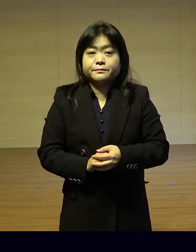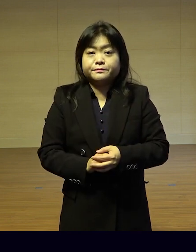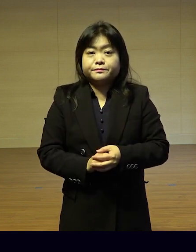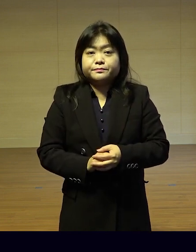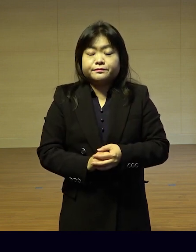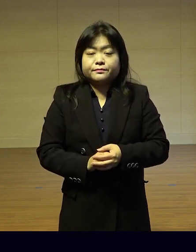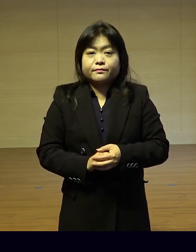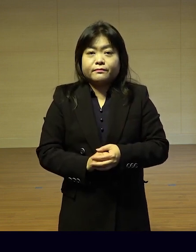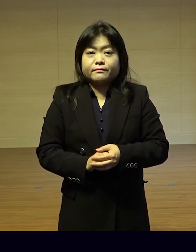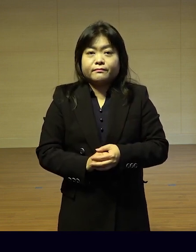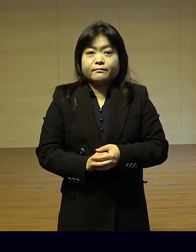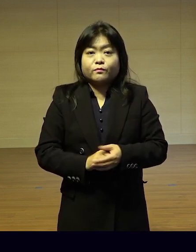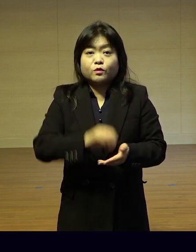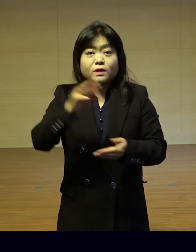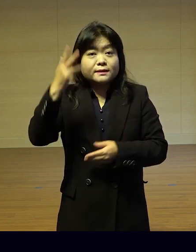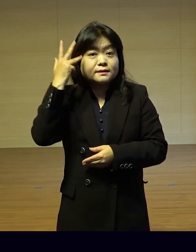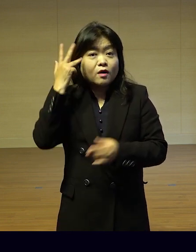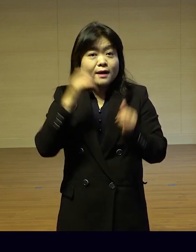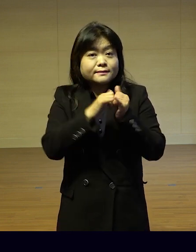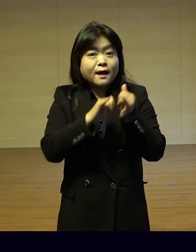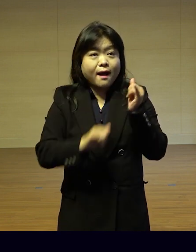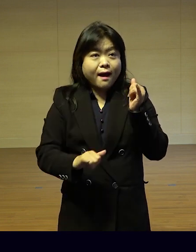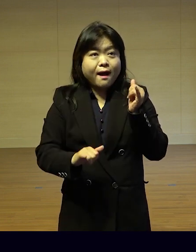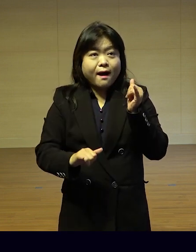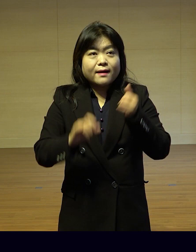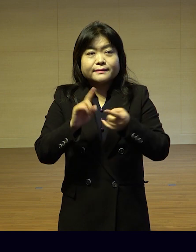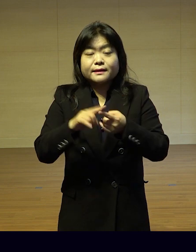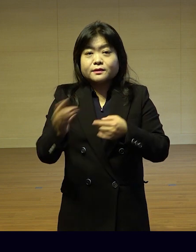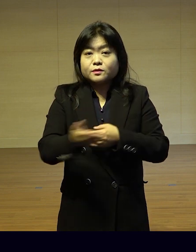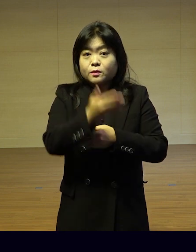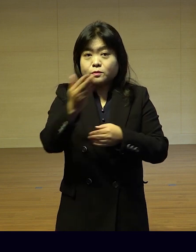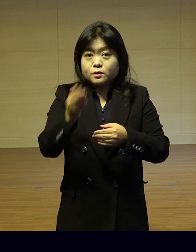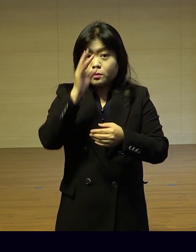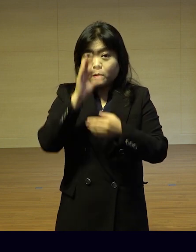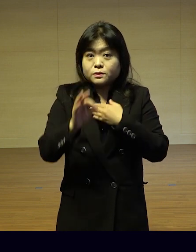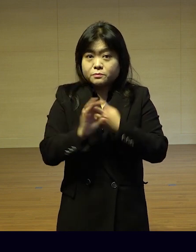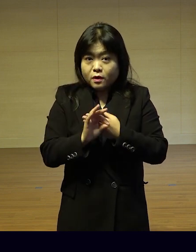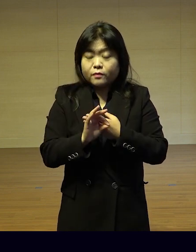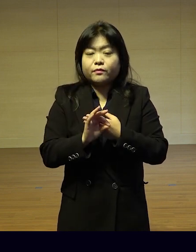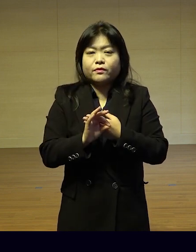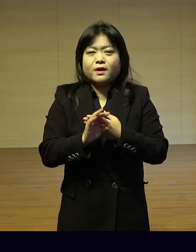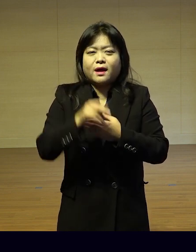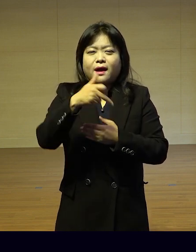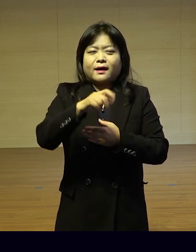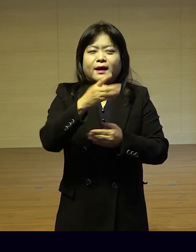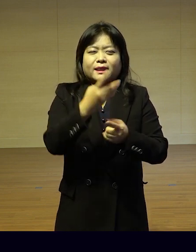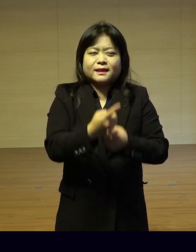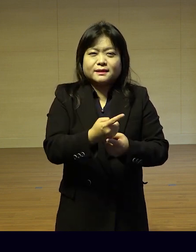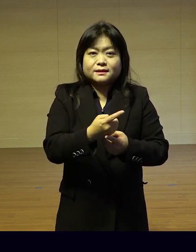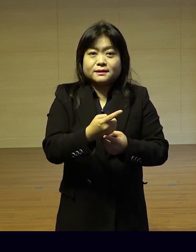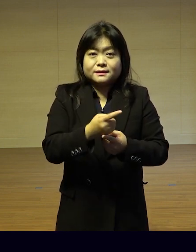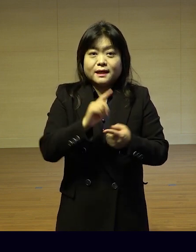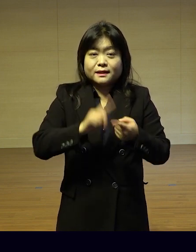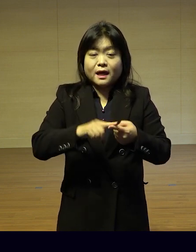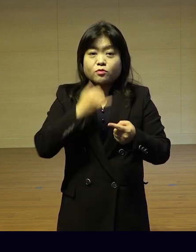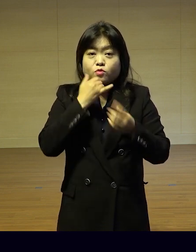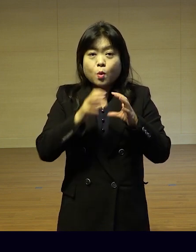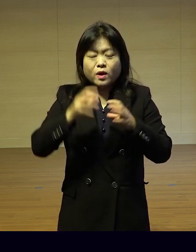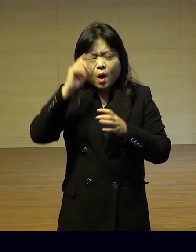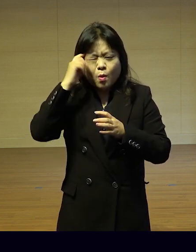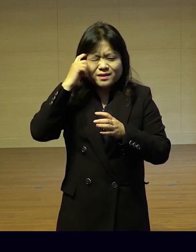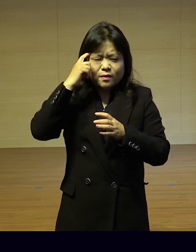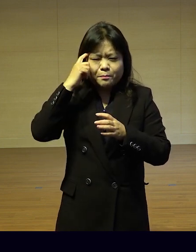소위 우리가 철학사를 여러분들이 보시게 되면은 칸트와 독일 관념론